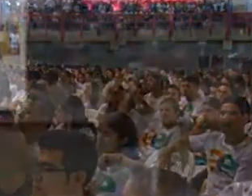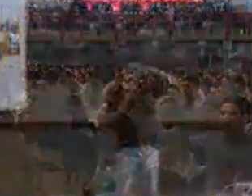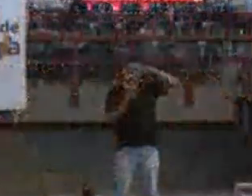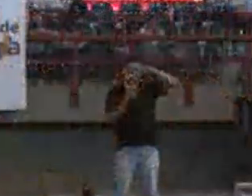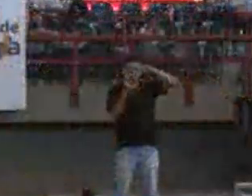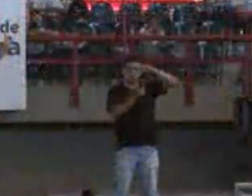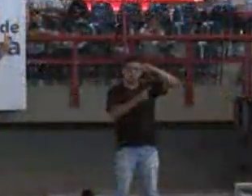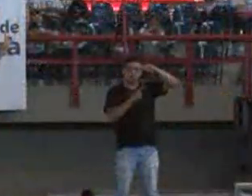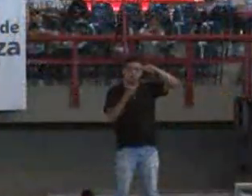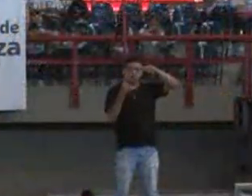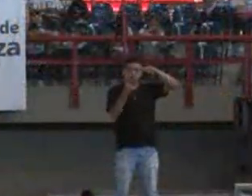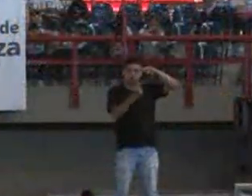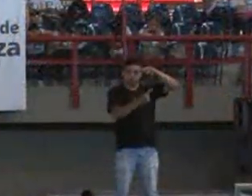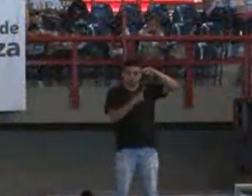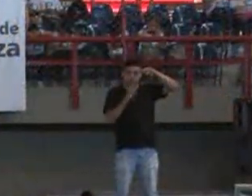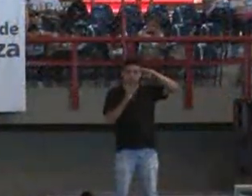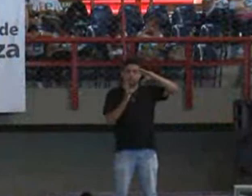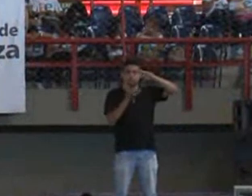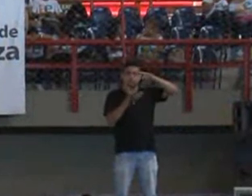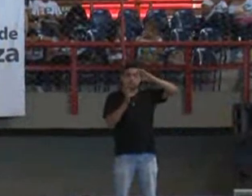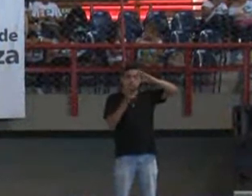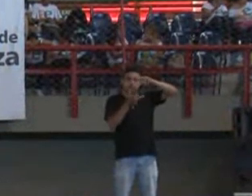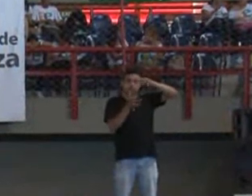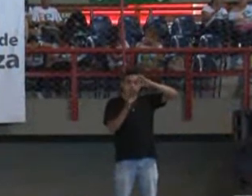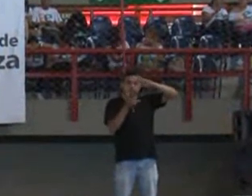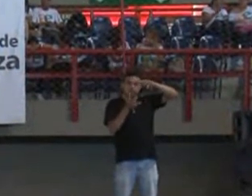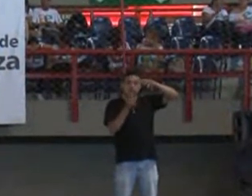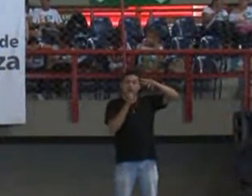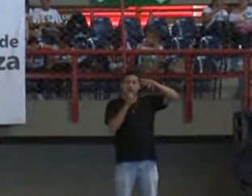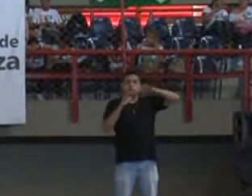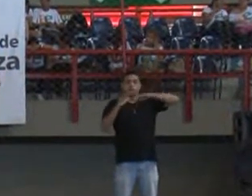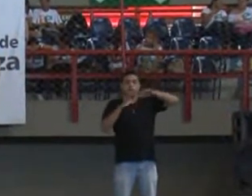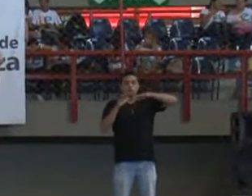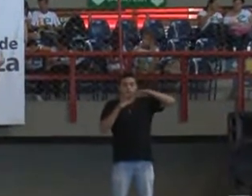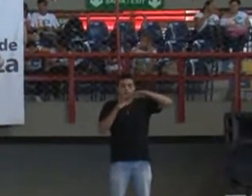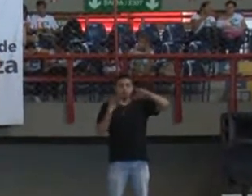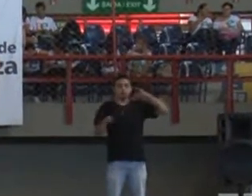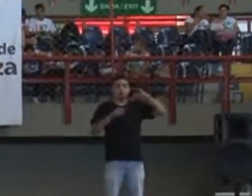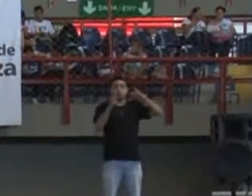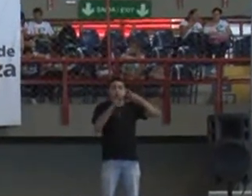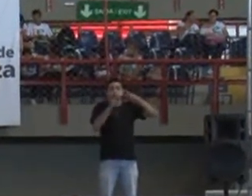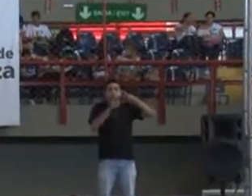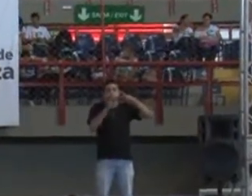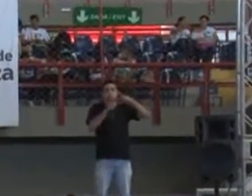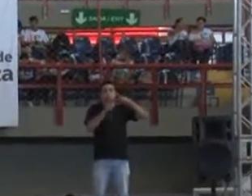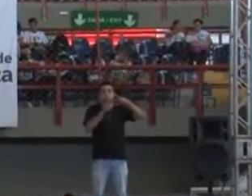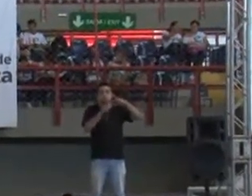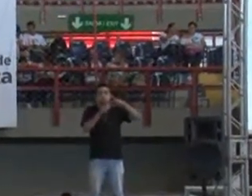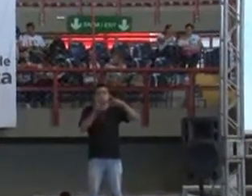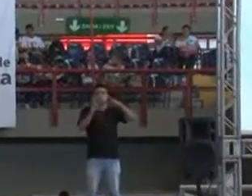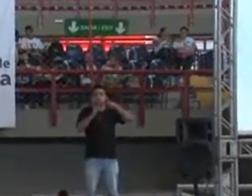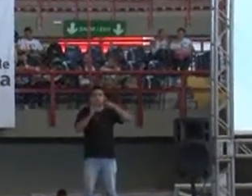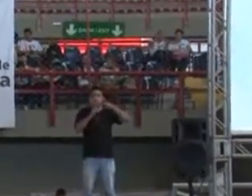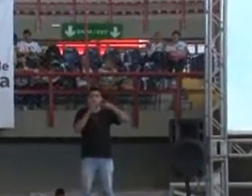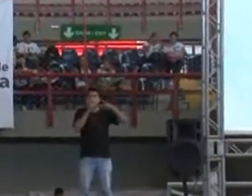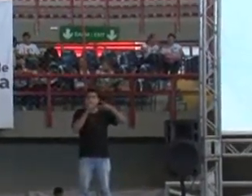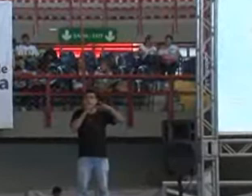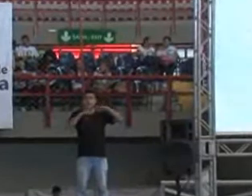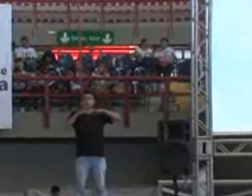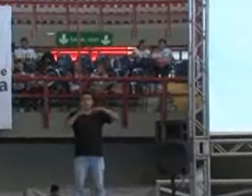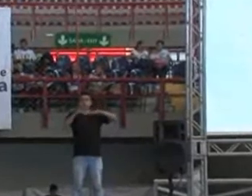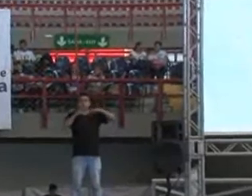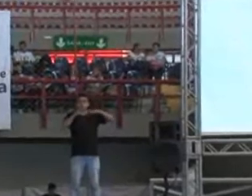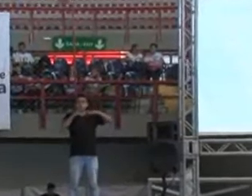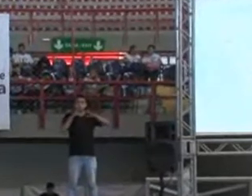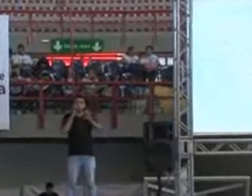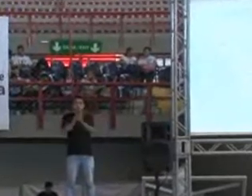eixo imaginário, por ela estar rodando, as águas se movimentam. Segundo fator, as águas se movimentam porque